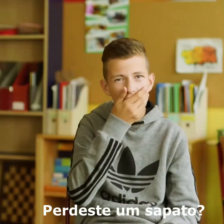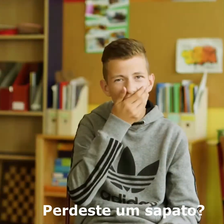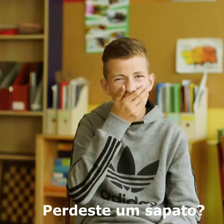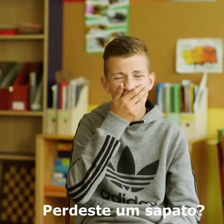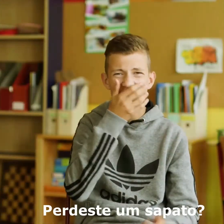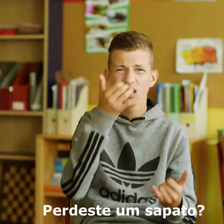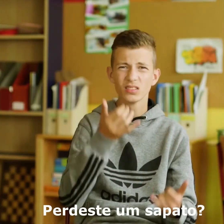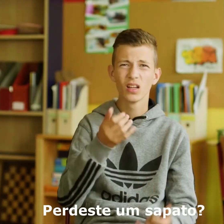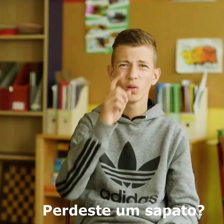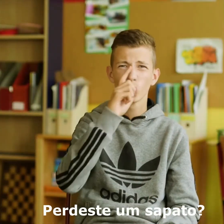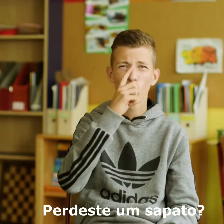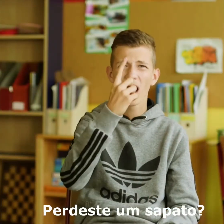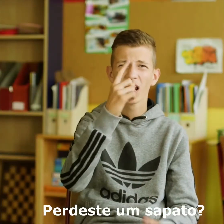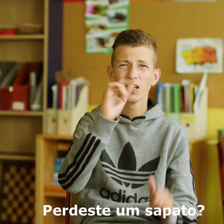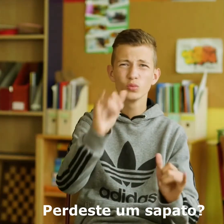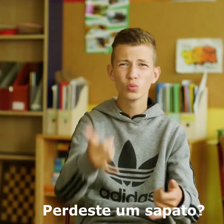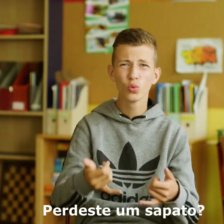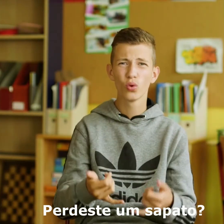Ah, perdeste um sapato?